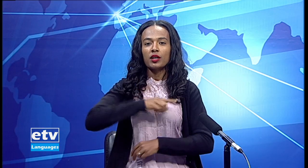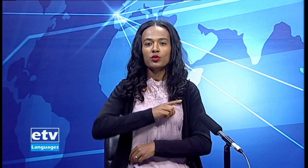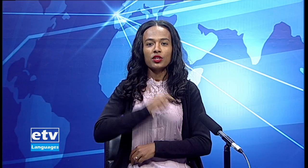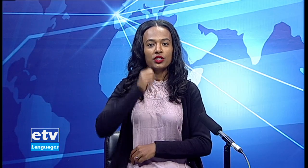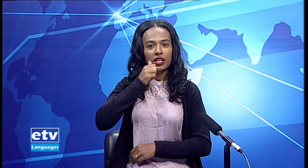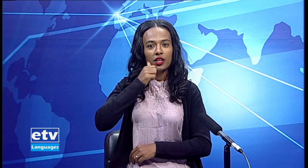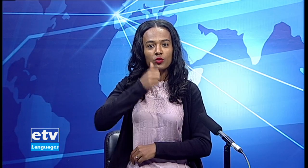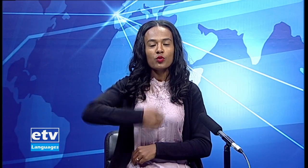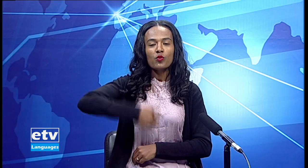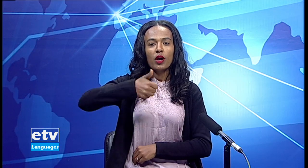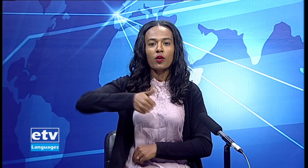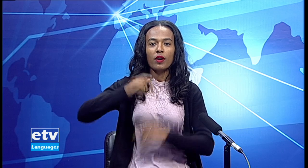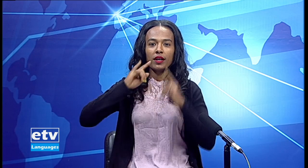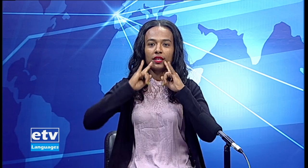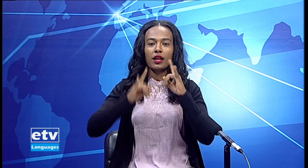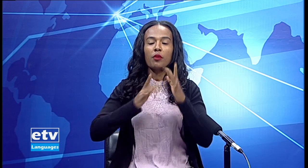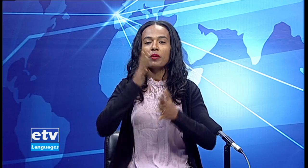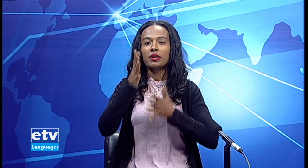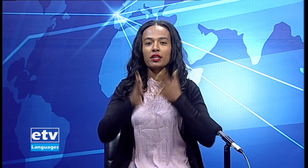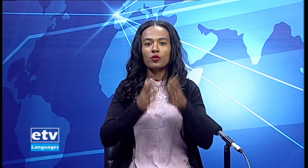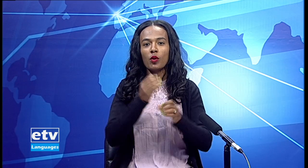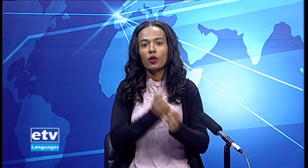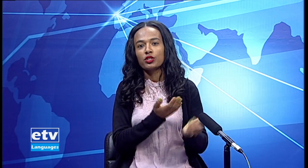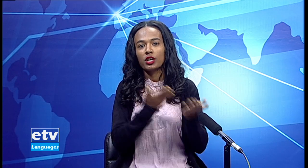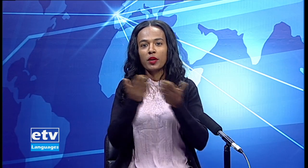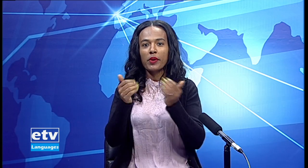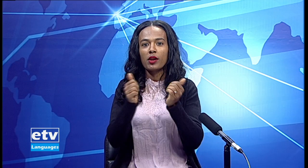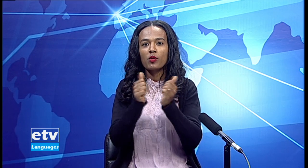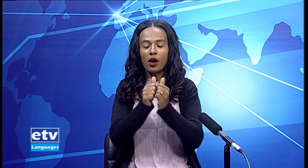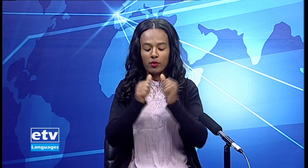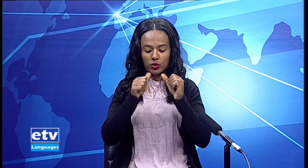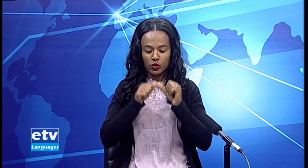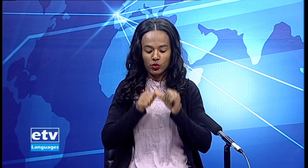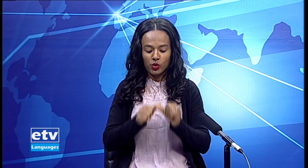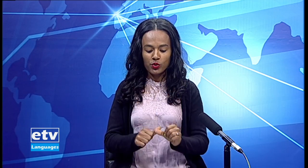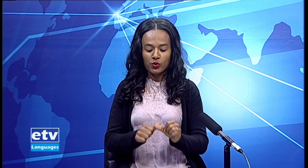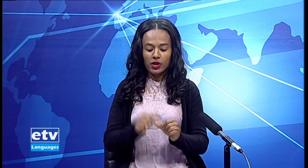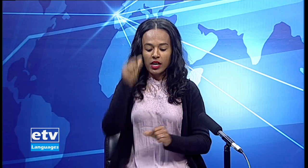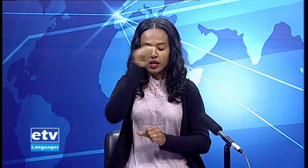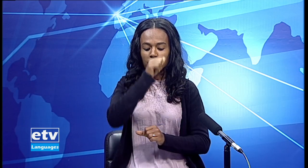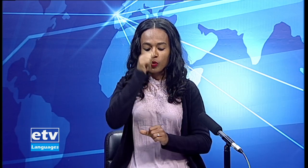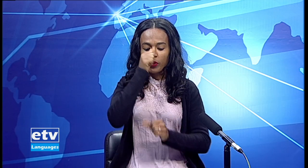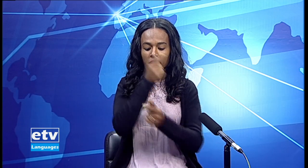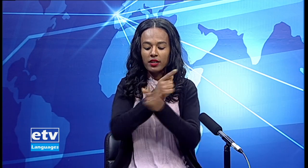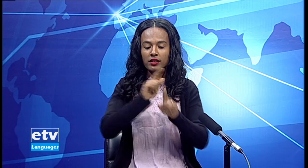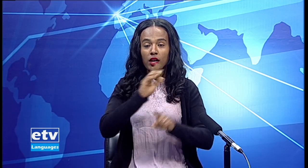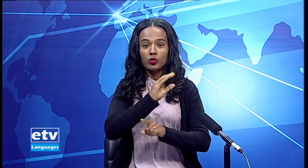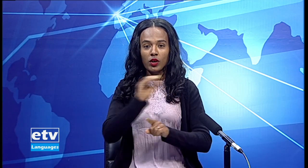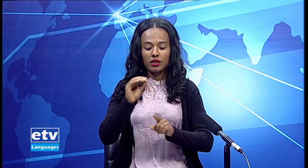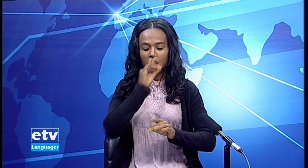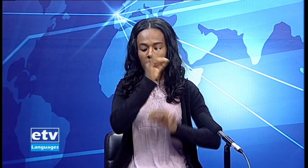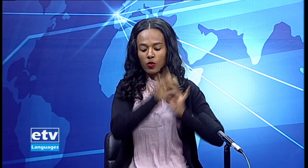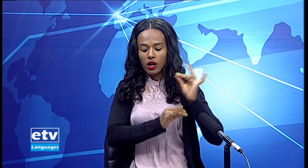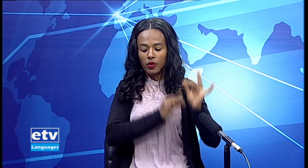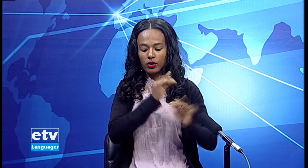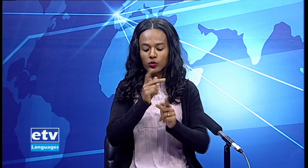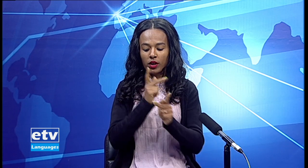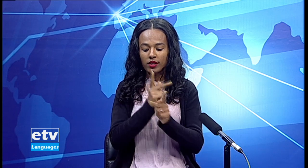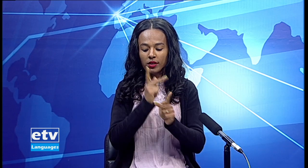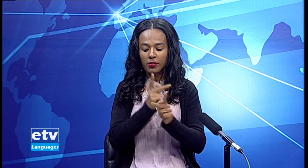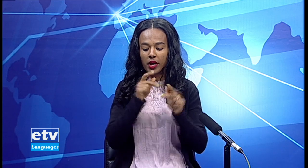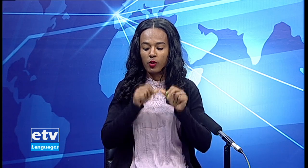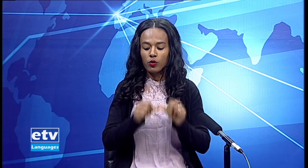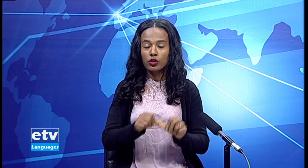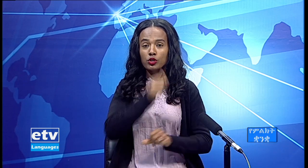ስጥልኝ ተመልካቾቻችን የለቱን ዋና ዋና ዜና በምልክት ቋንቋ እየቀርብ ያለው አብራችሁን ቆዩ። ኢትዮጵያ ንጻነቷንና